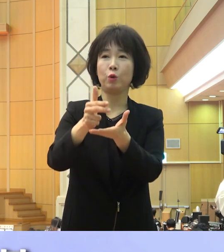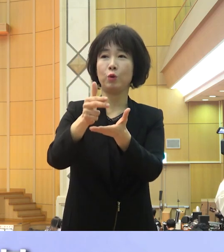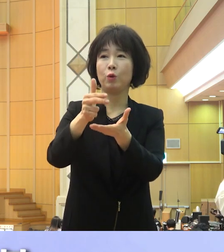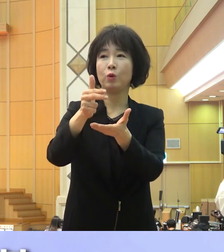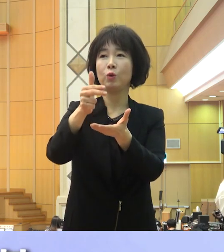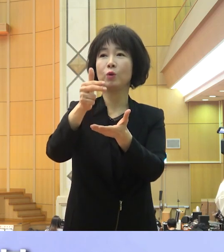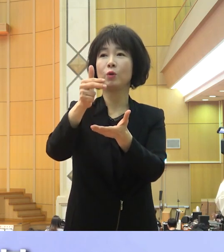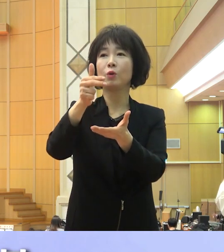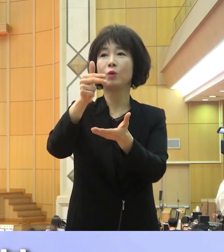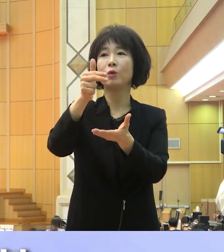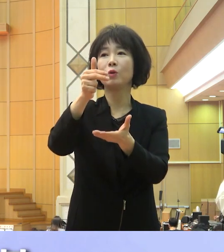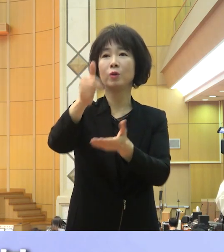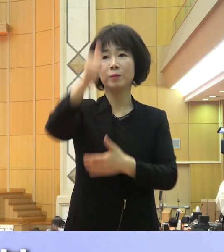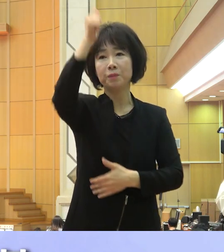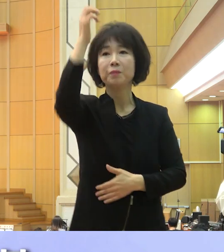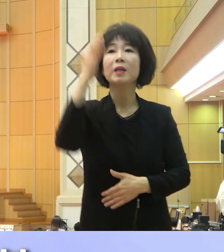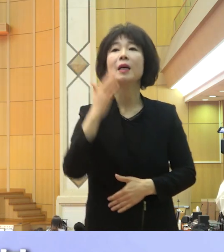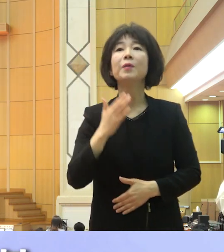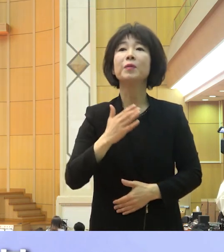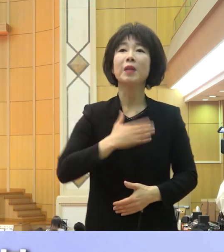위대하신 주,